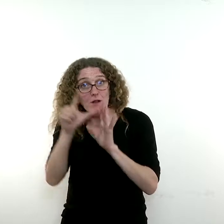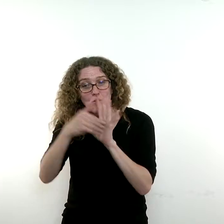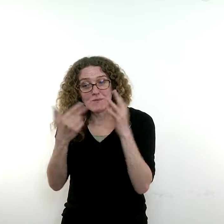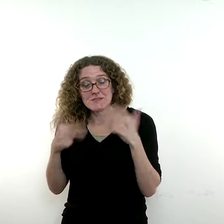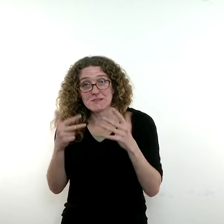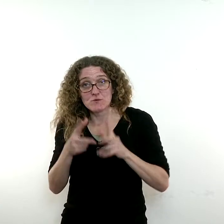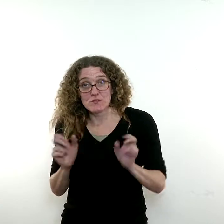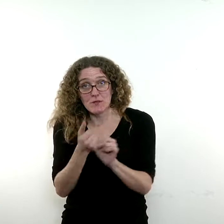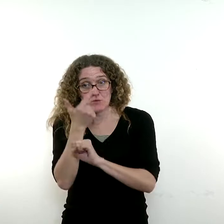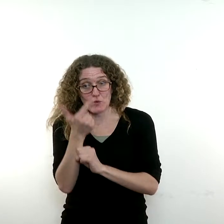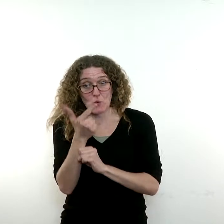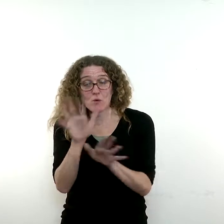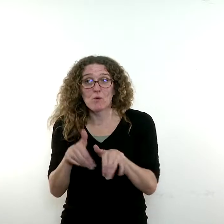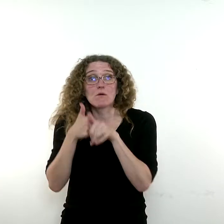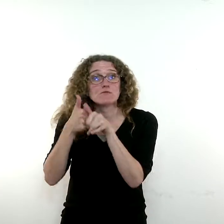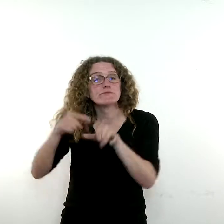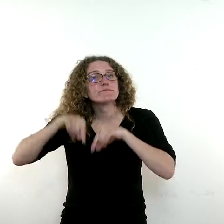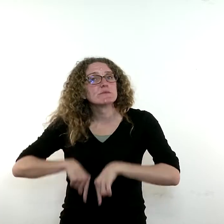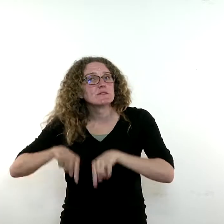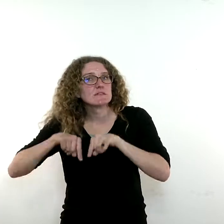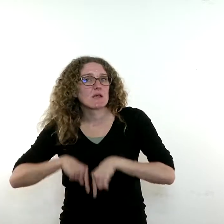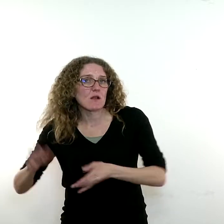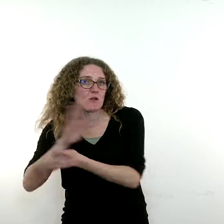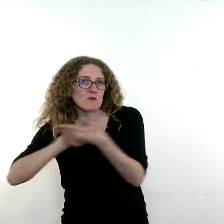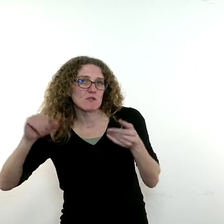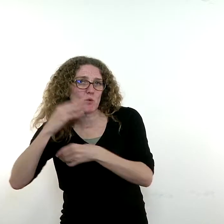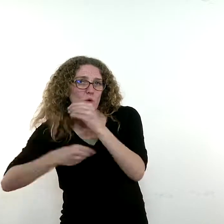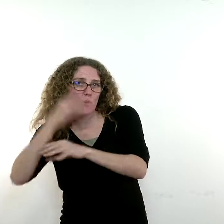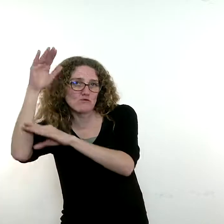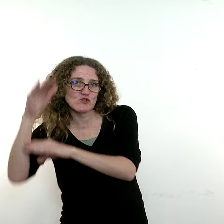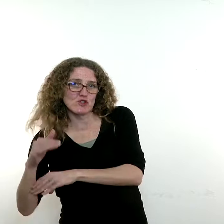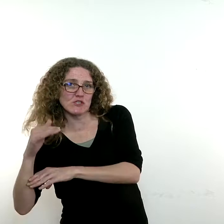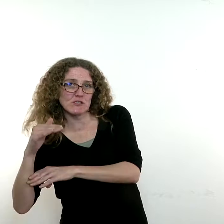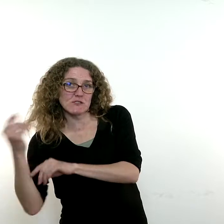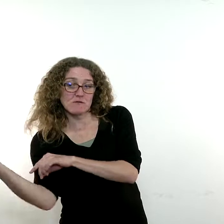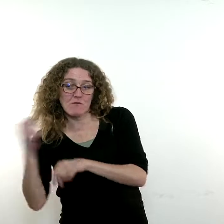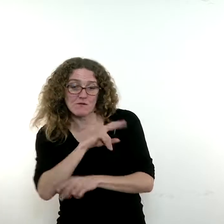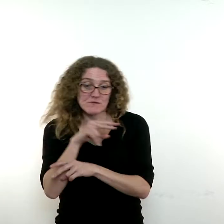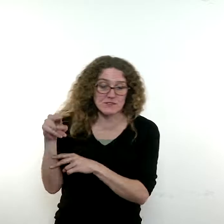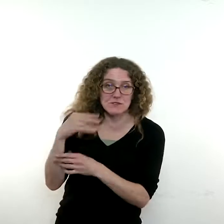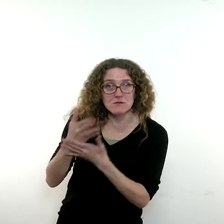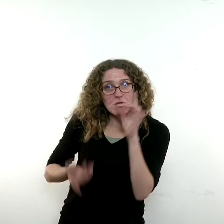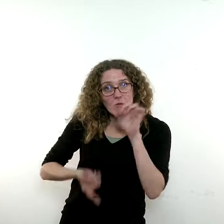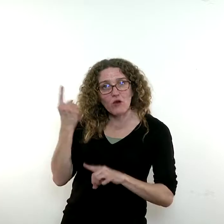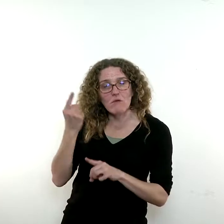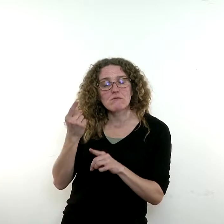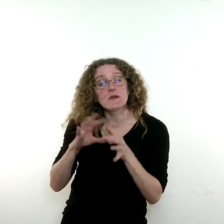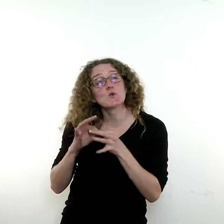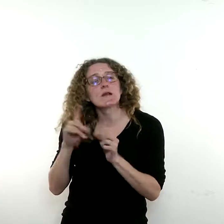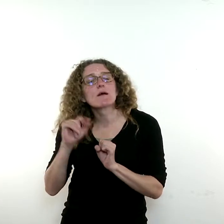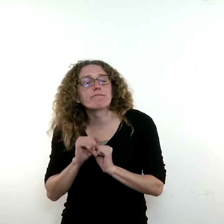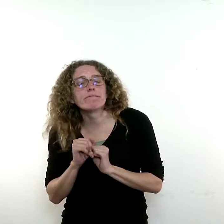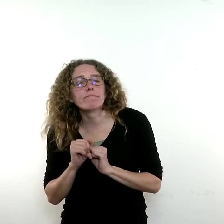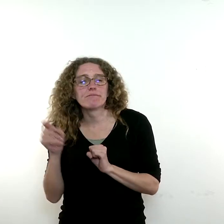correspond à la visite justement du ministère de la Transition écologique, ce qui est très important, et solidaire, qui